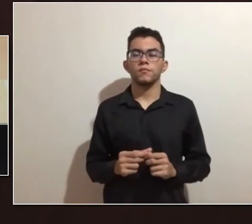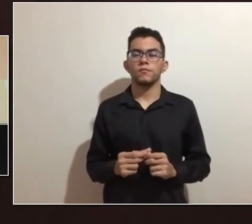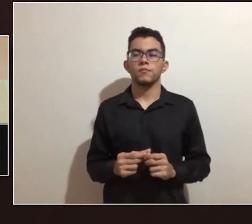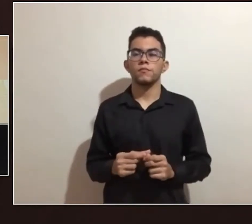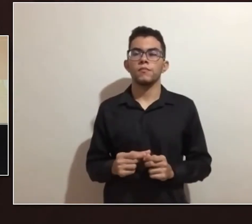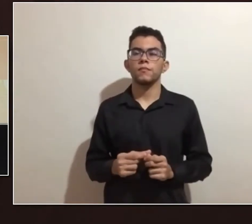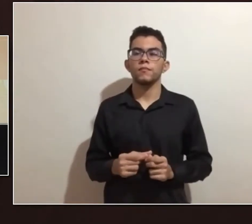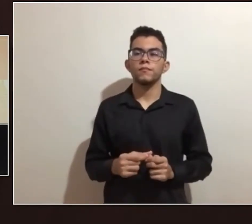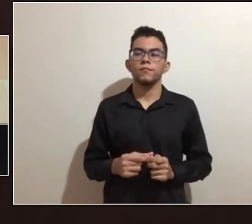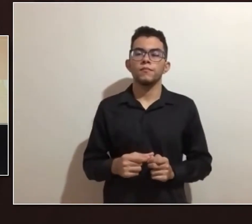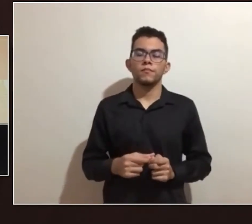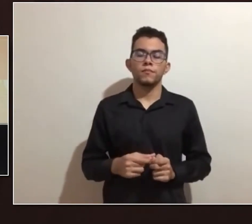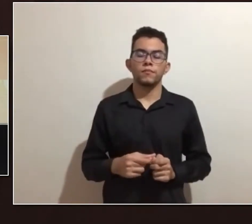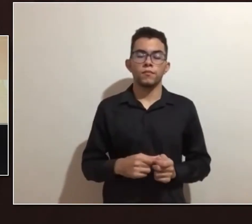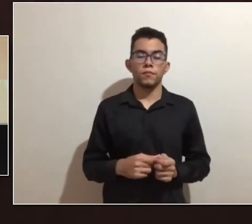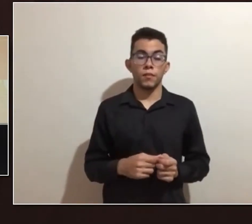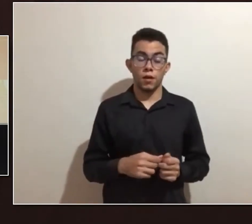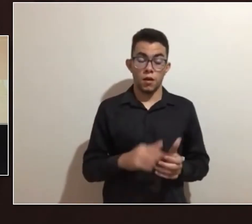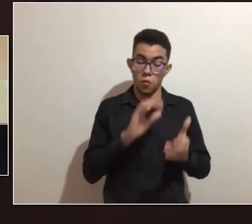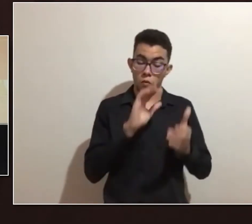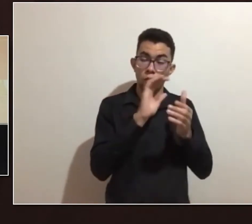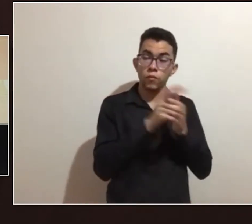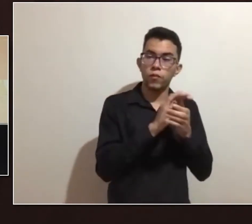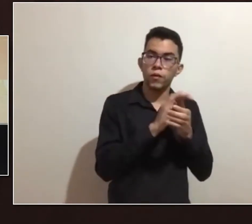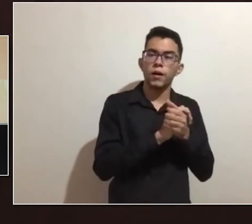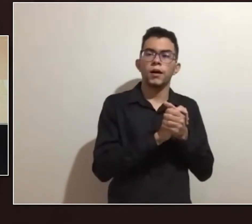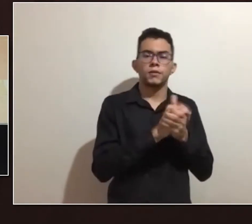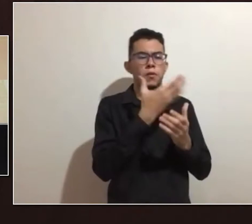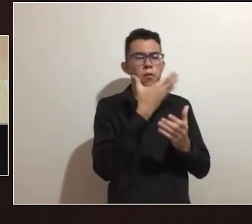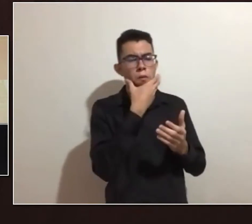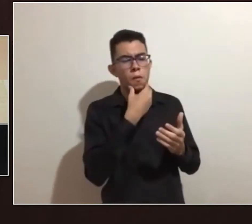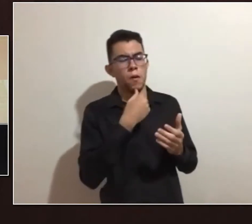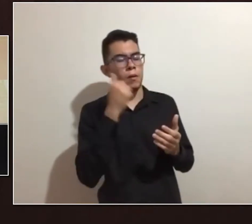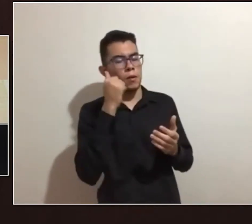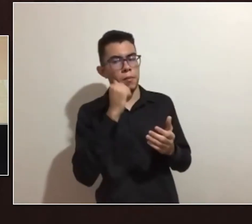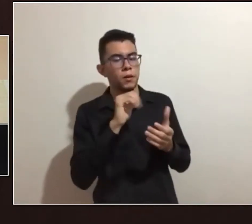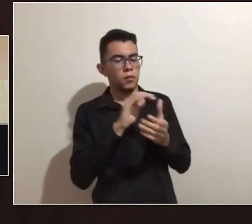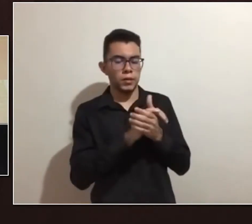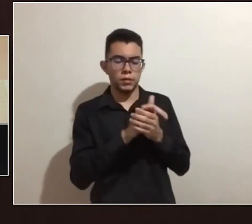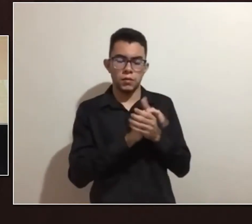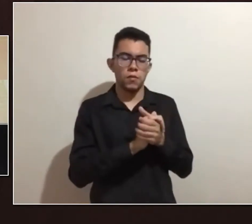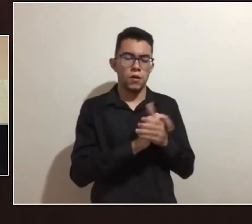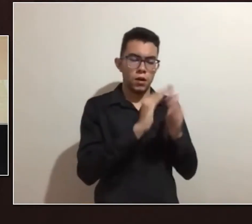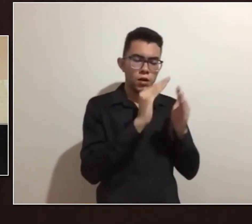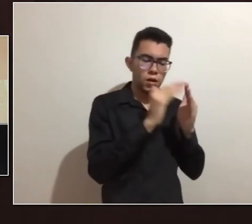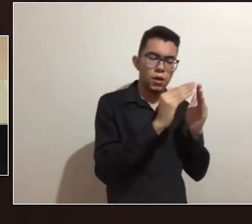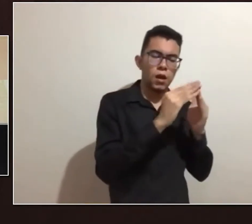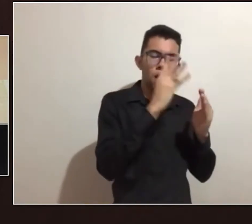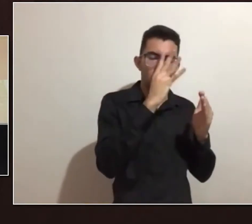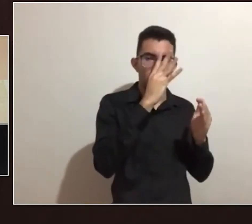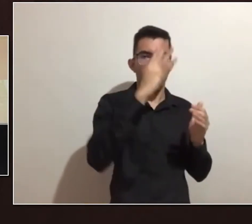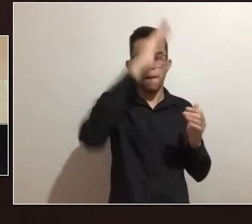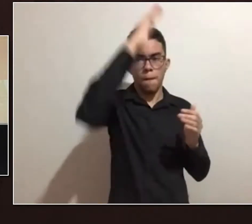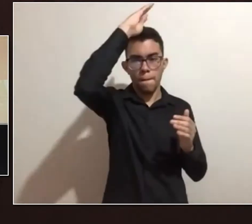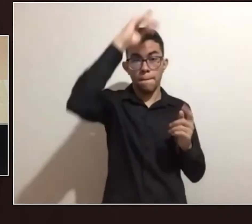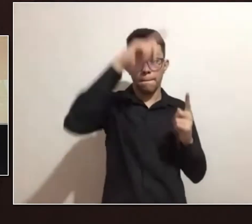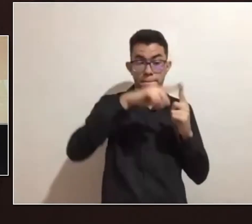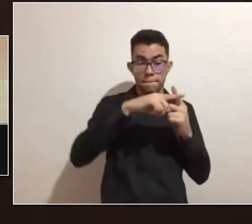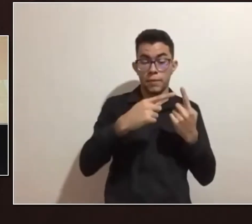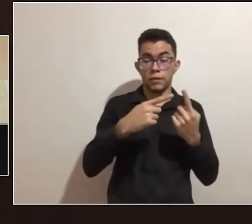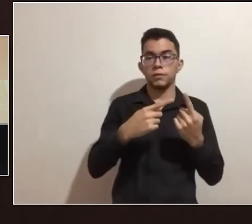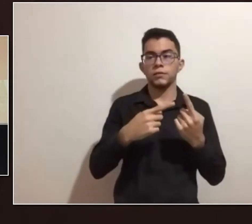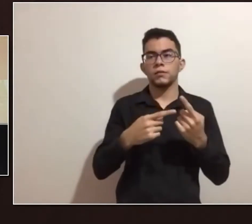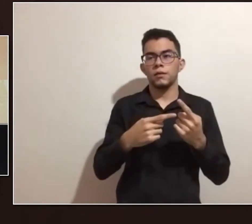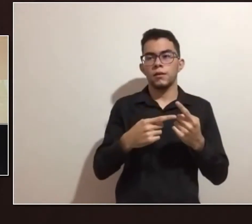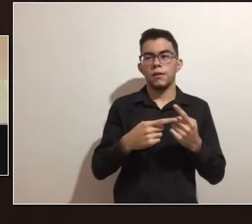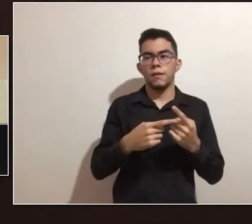em Roma, mas que foi expulso de lá pelo decreto de um César,